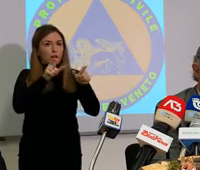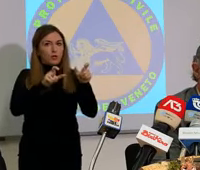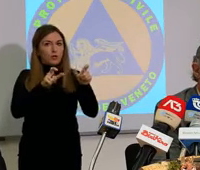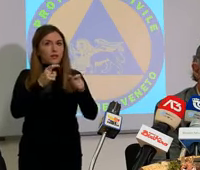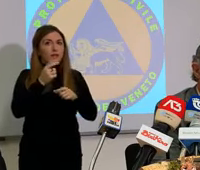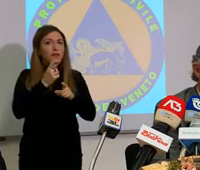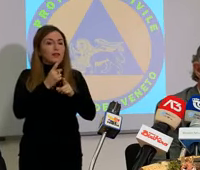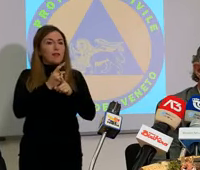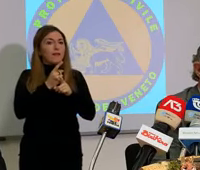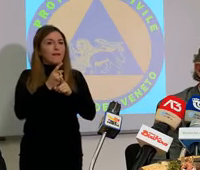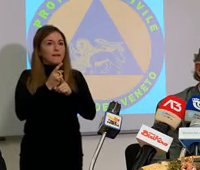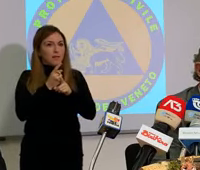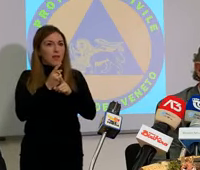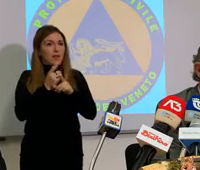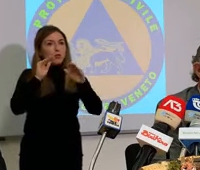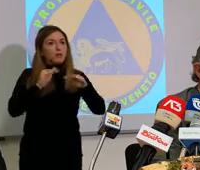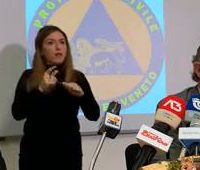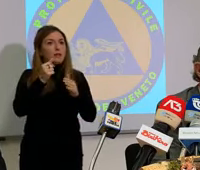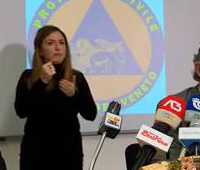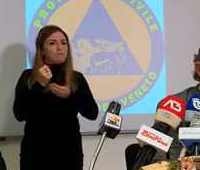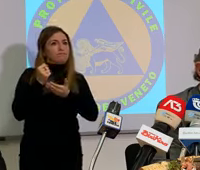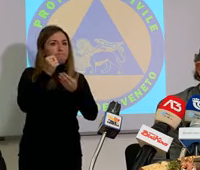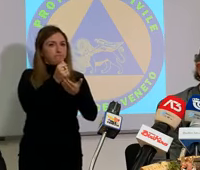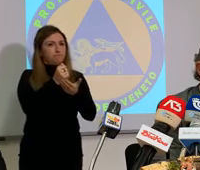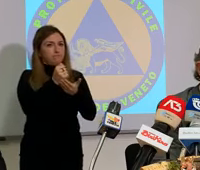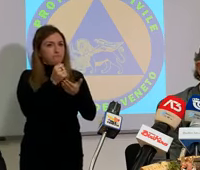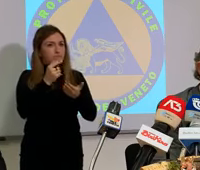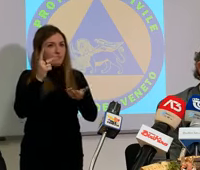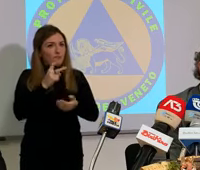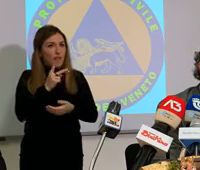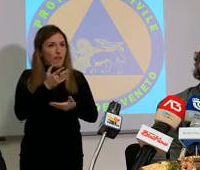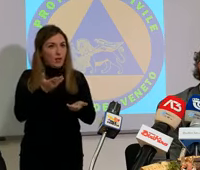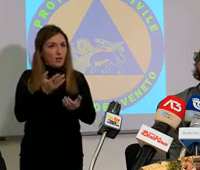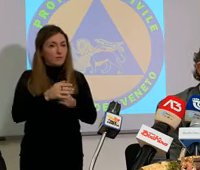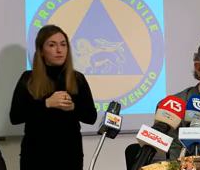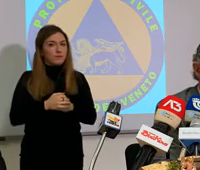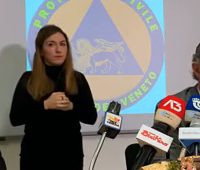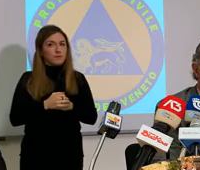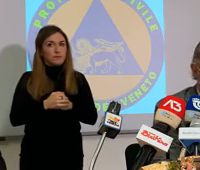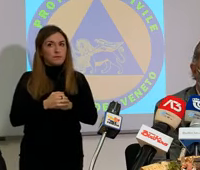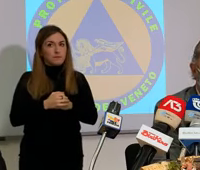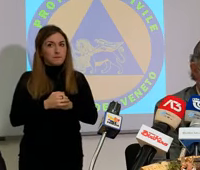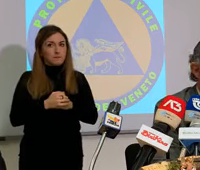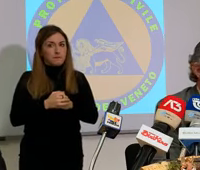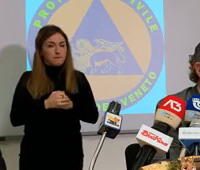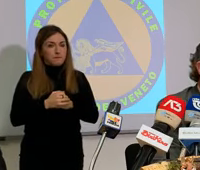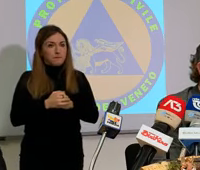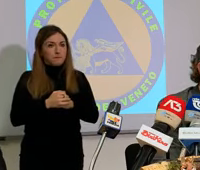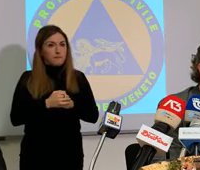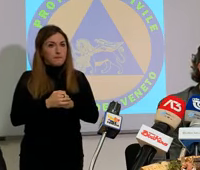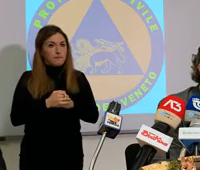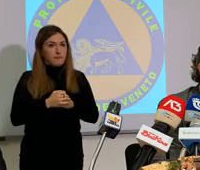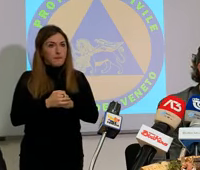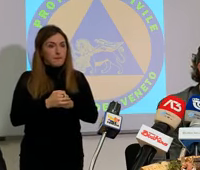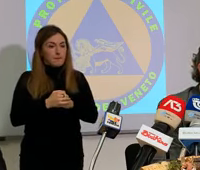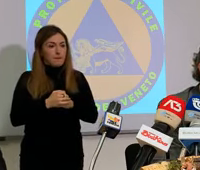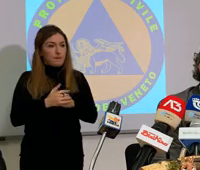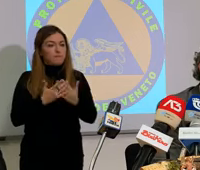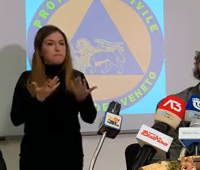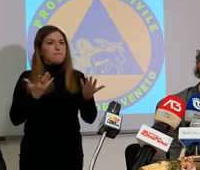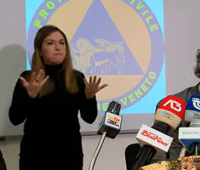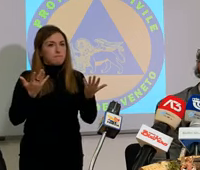con ristori reali ma questi non competono alla regione perché sono temi nazionali sui quali no io ovviamente